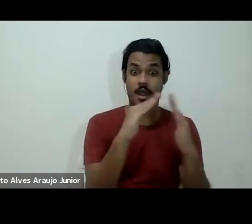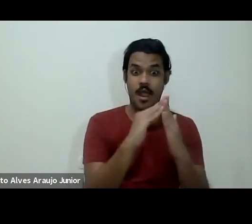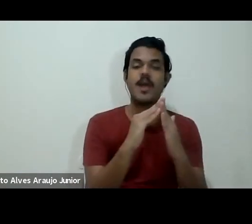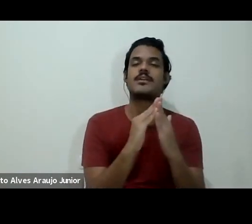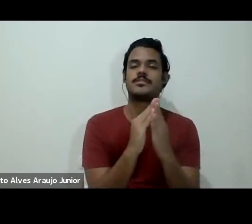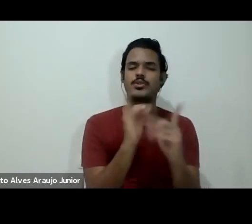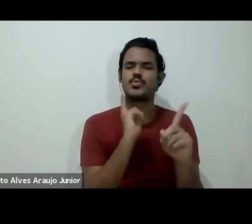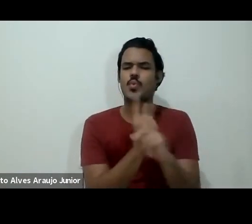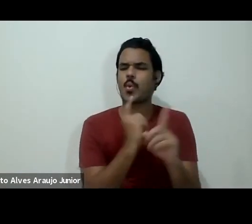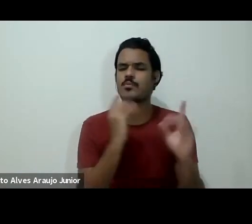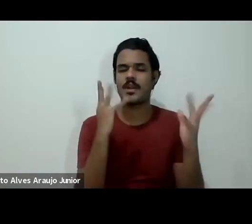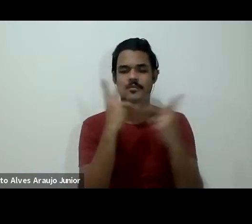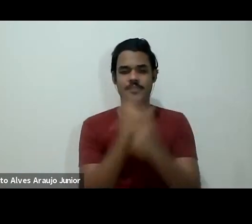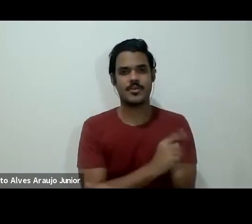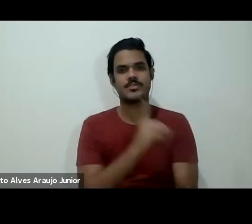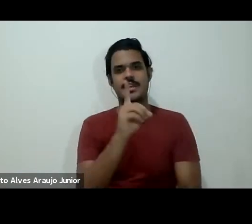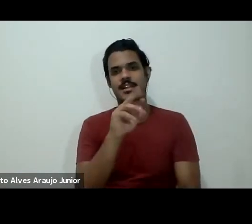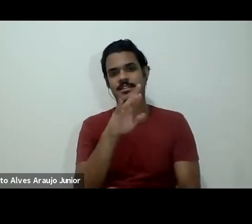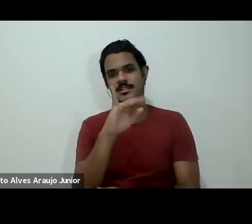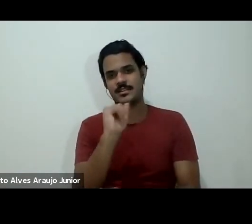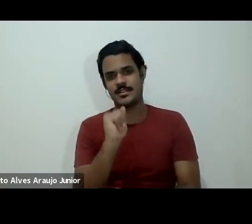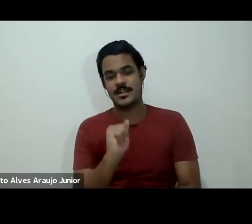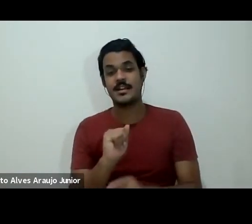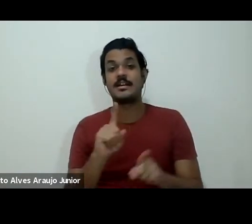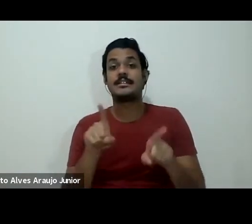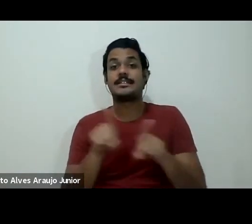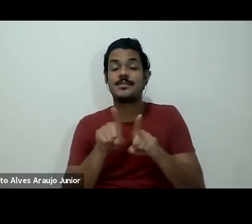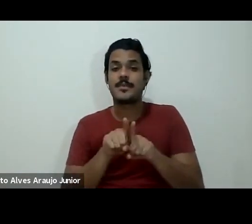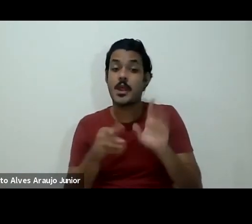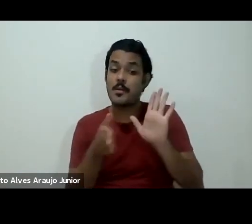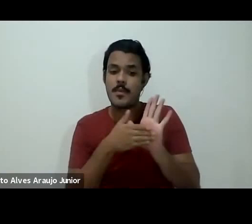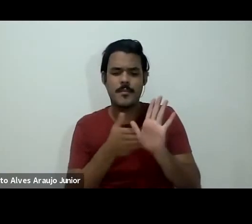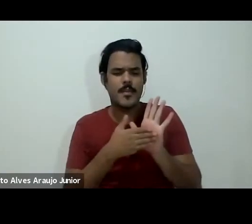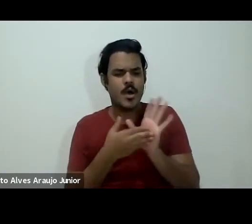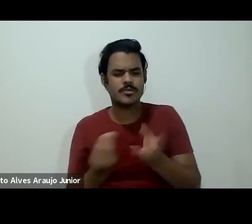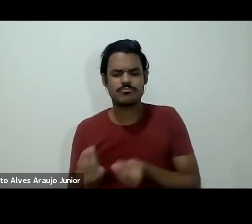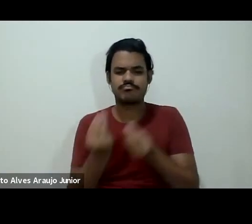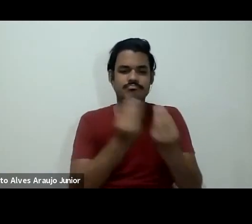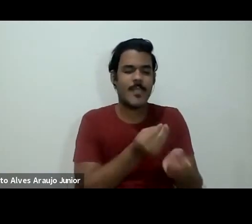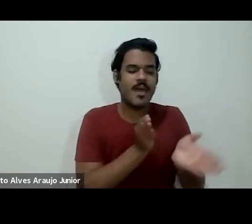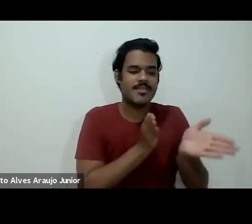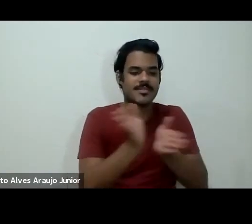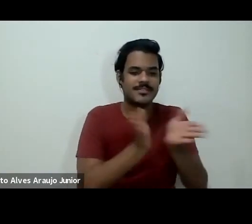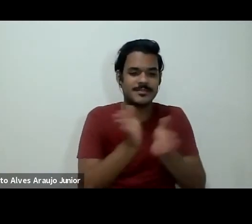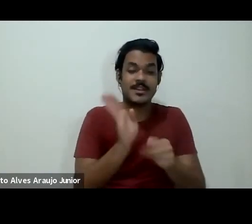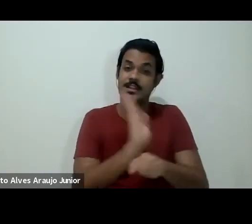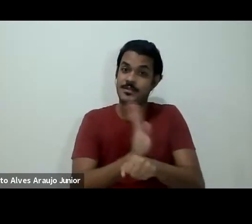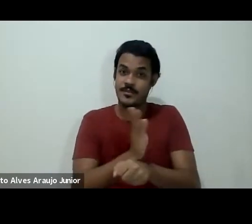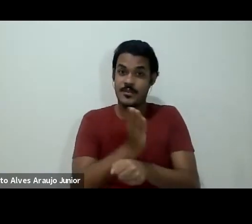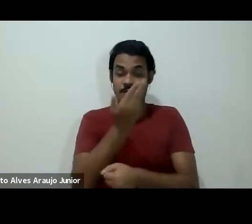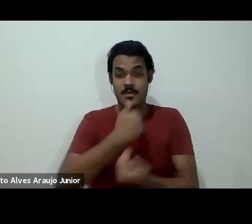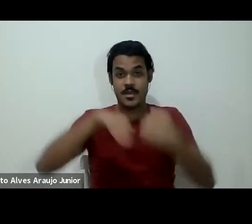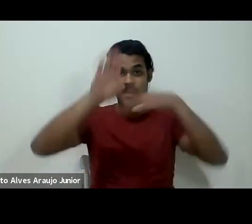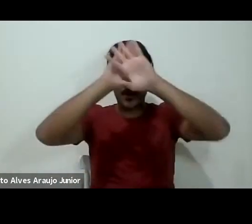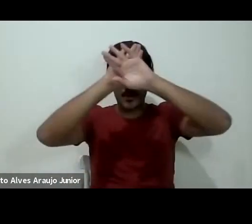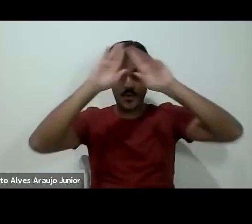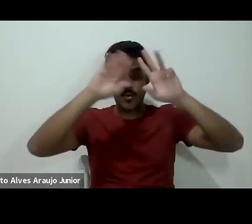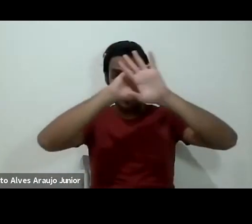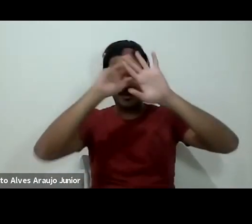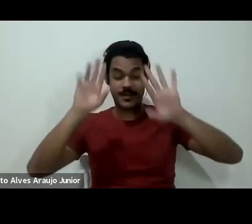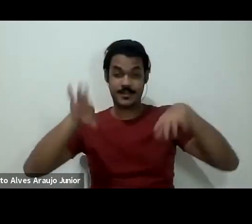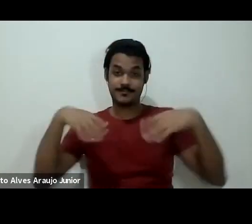outras pessoas, mas também por trazer a proposta de fazer a acessibilidade do Oriqui. Nós estávamos fazendo